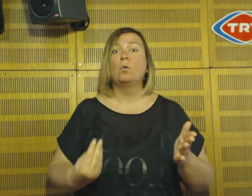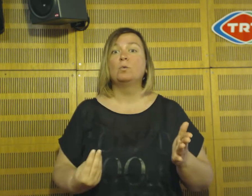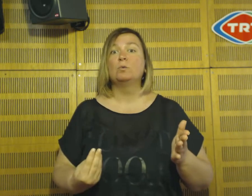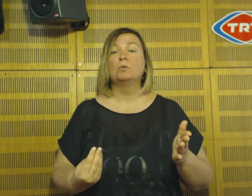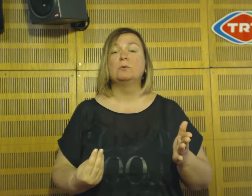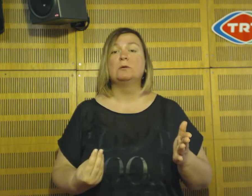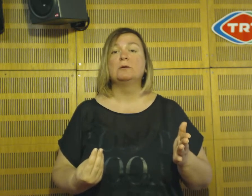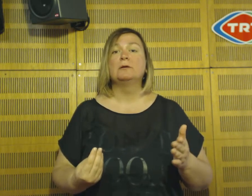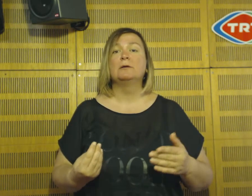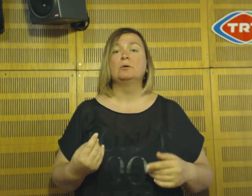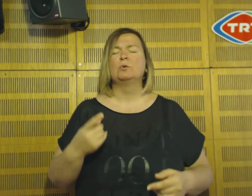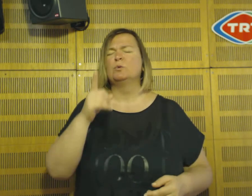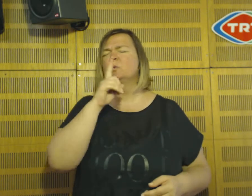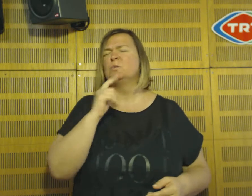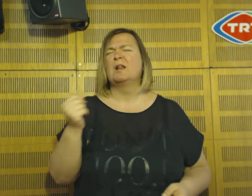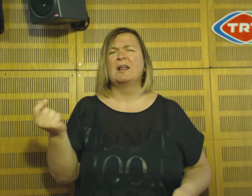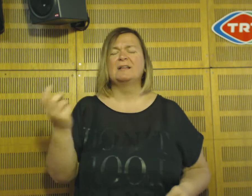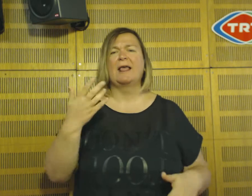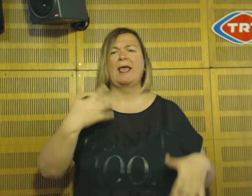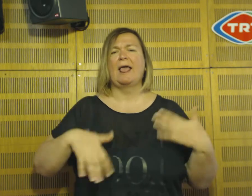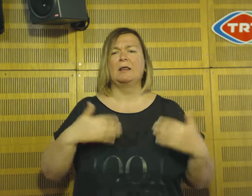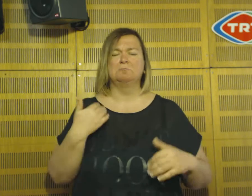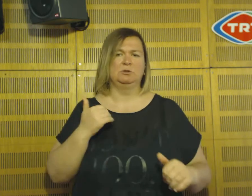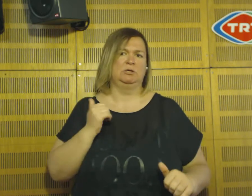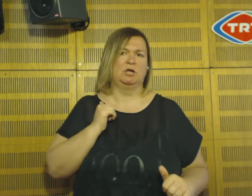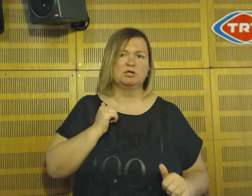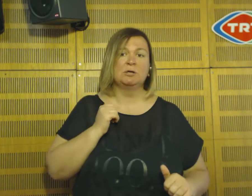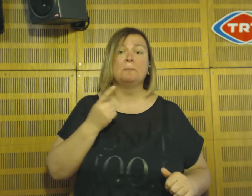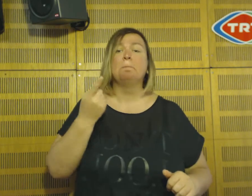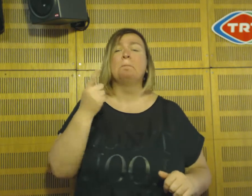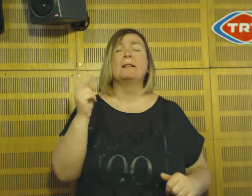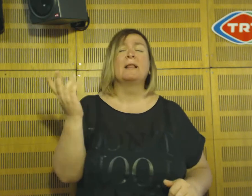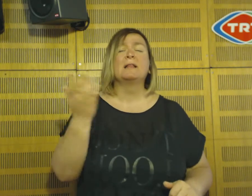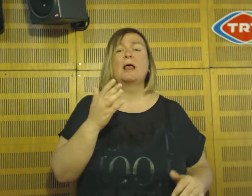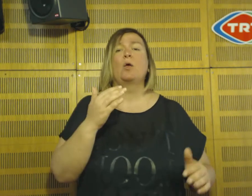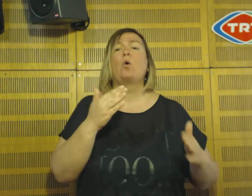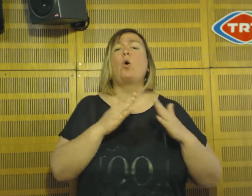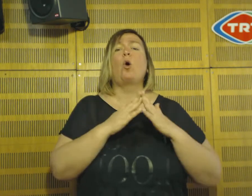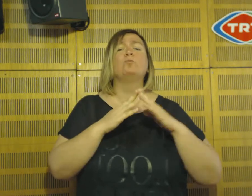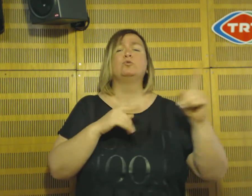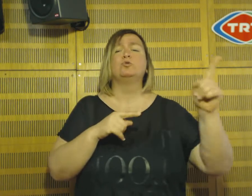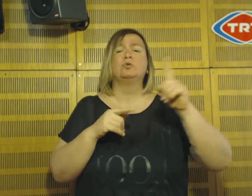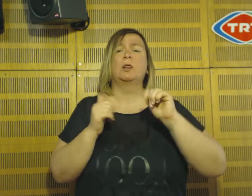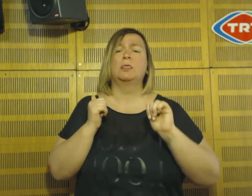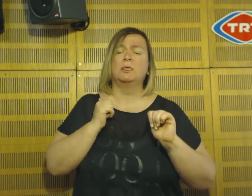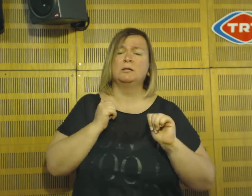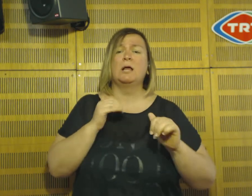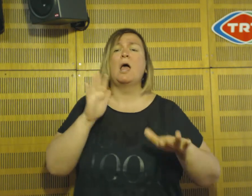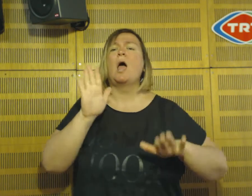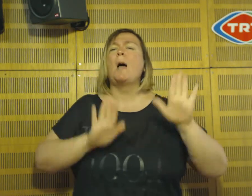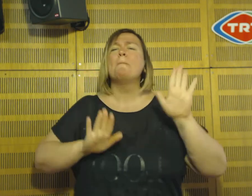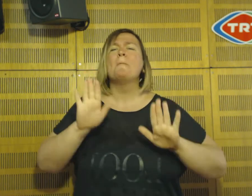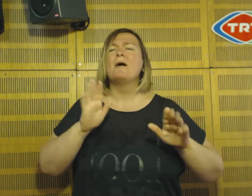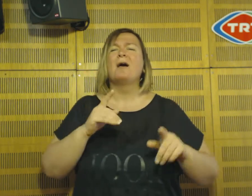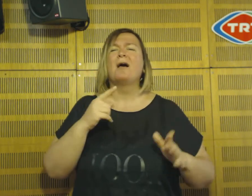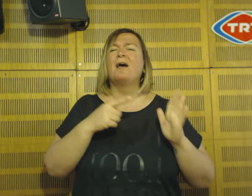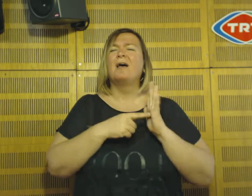İşte yüzlerce engelliyi biz taşıdık, binlerce engelli de komşuları tarafından taşındı. Kampanyanın amacı